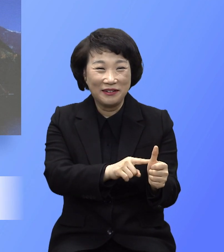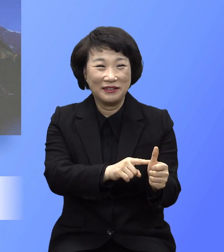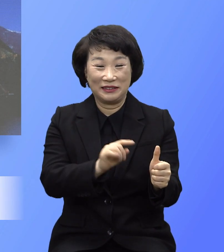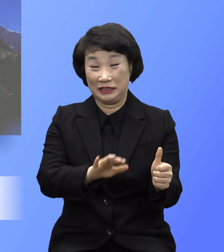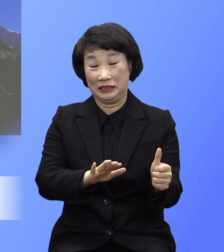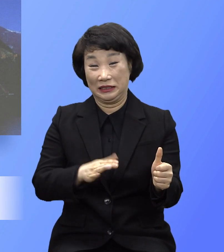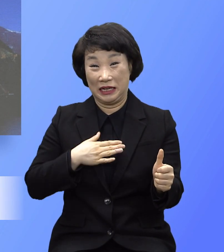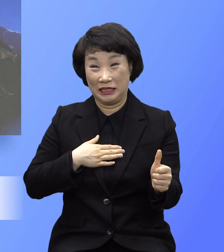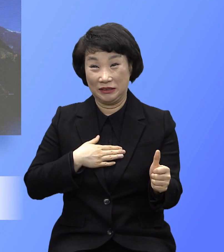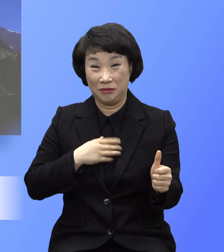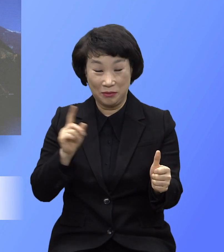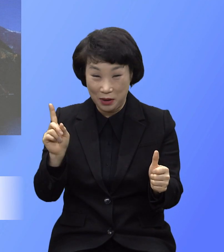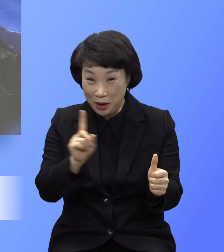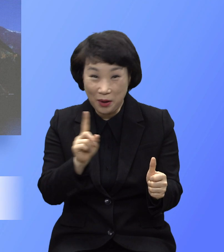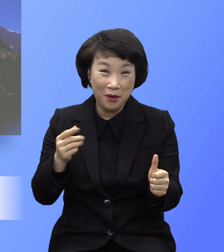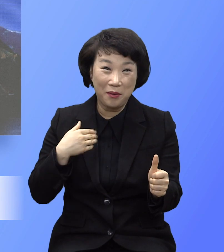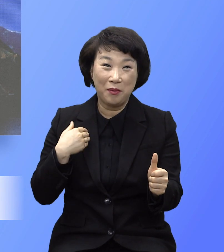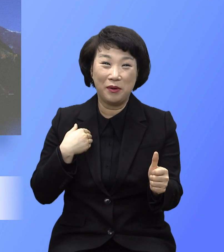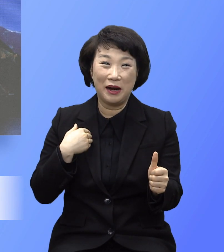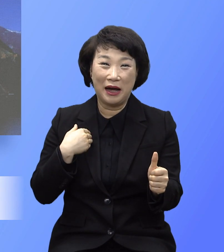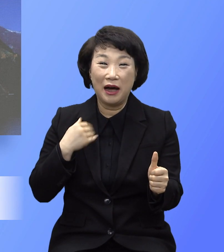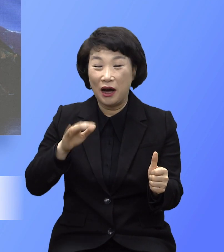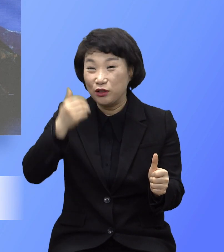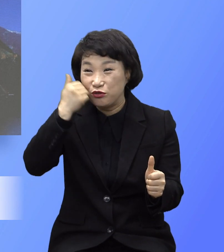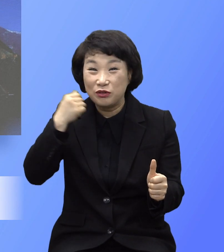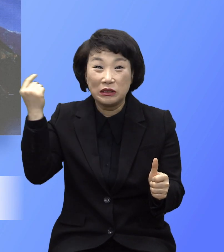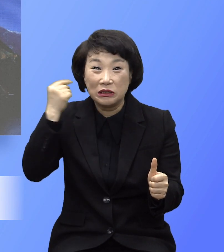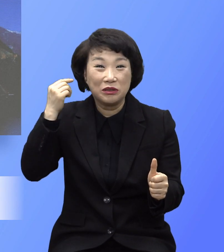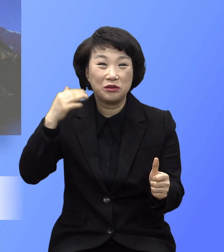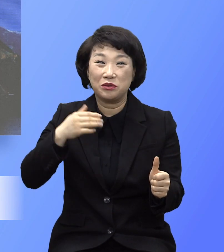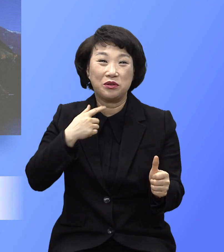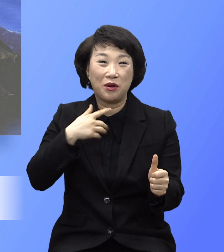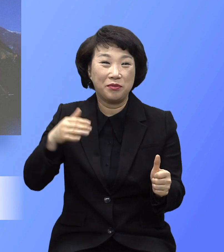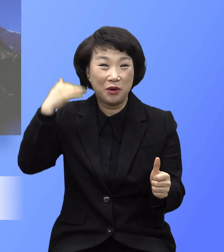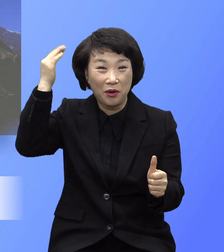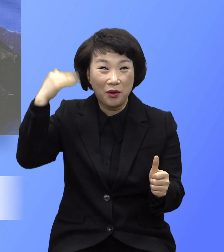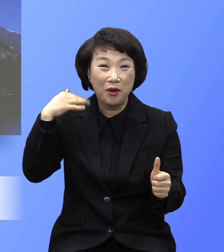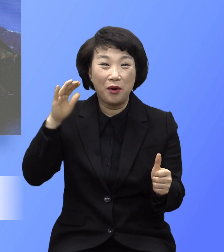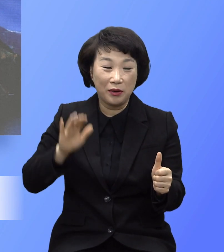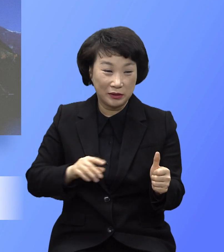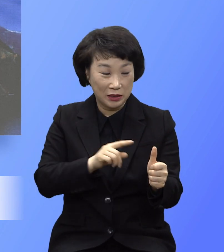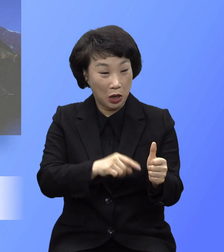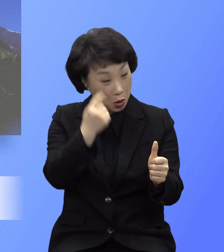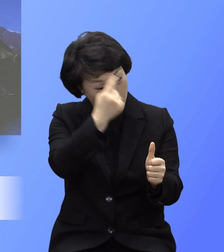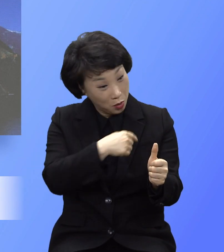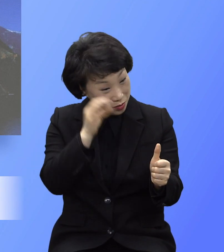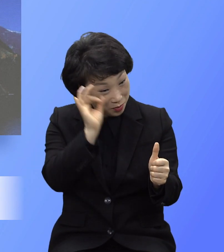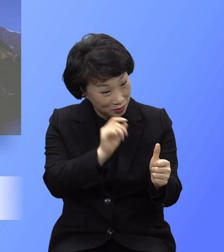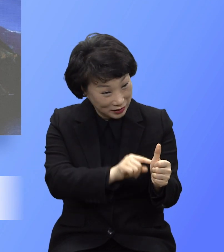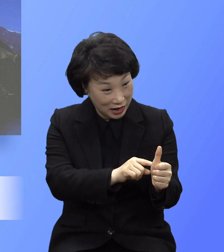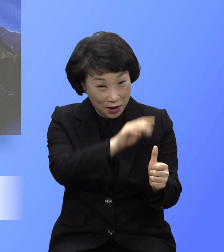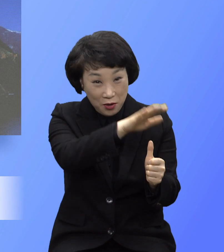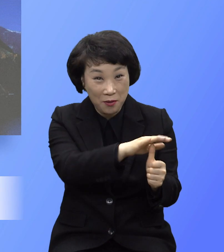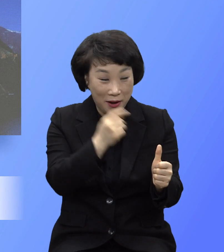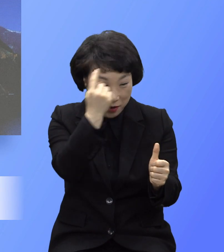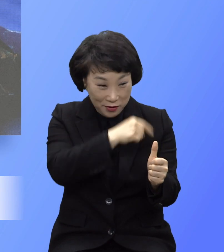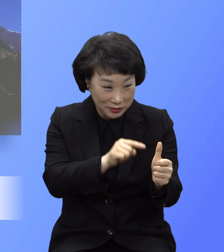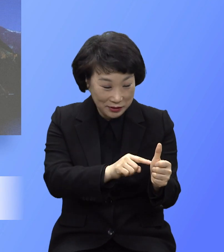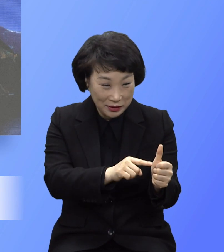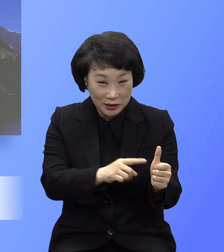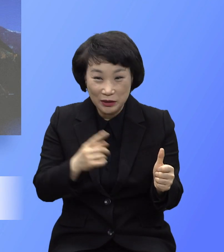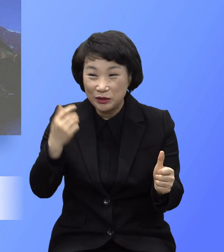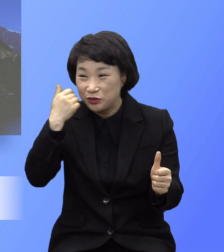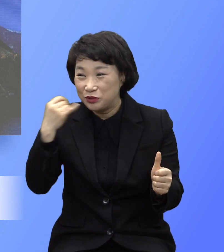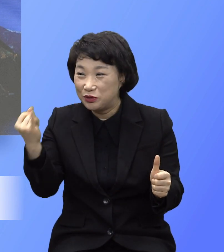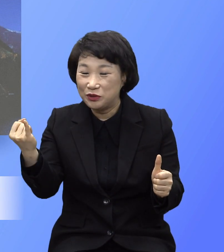대해서 전혀 누구한테 들어본 사실이 없는데 얼굴 보니까 닮아서